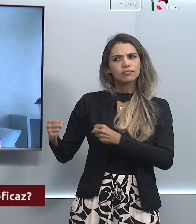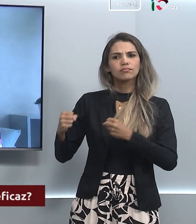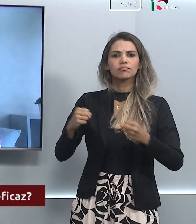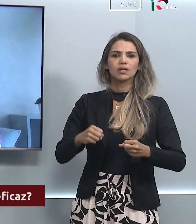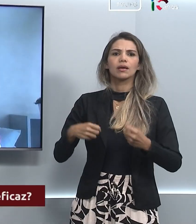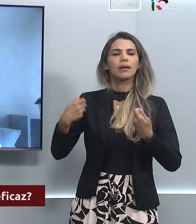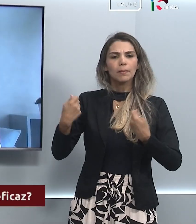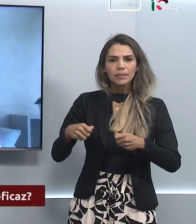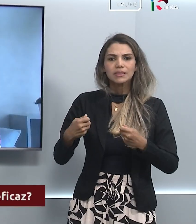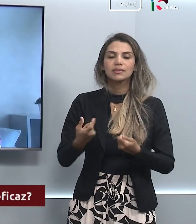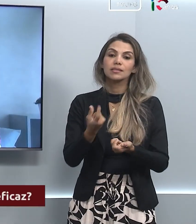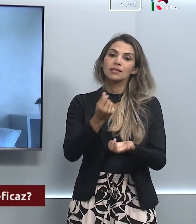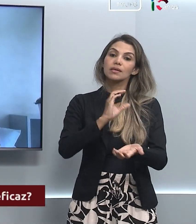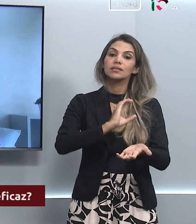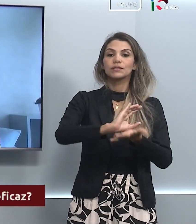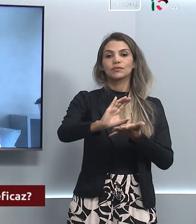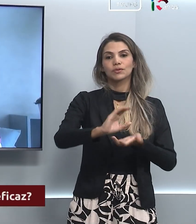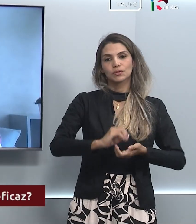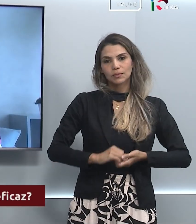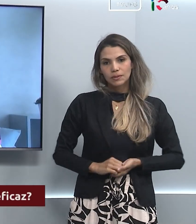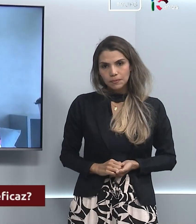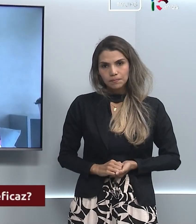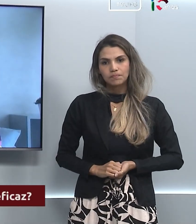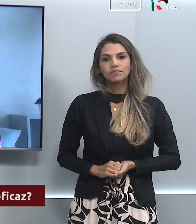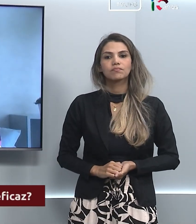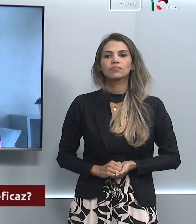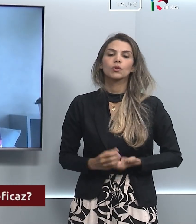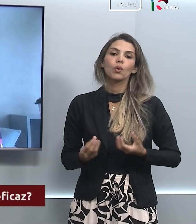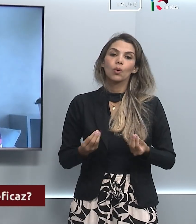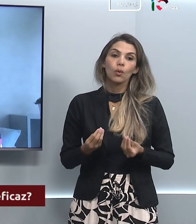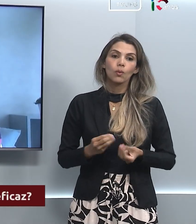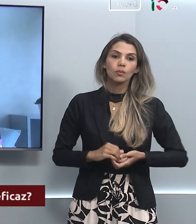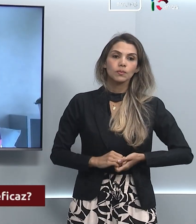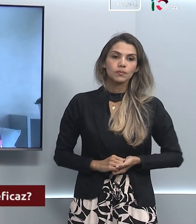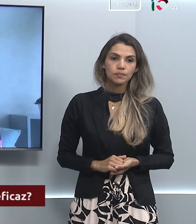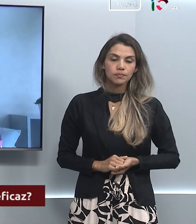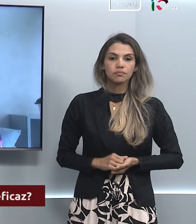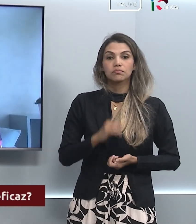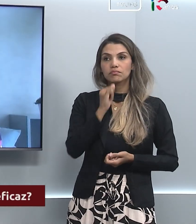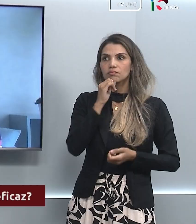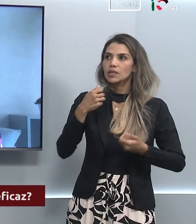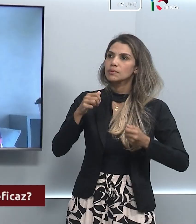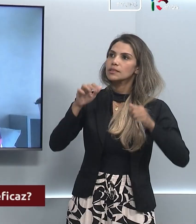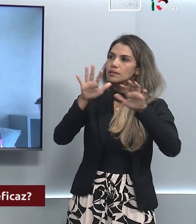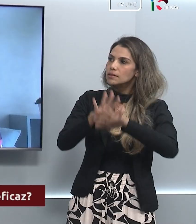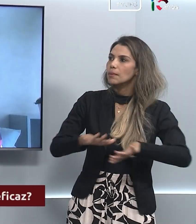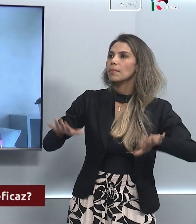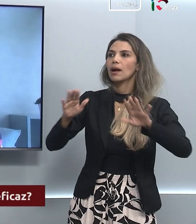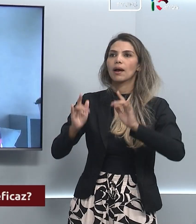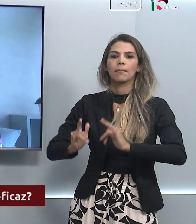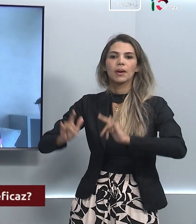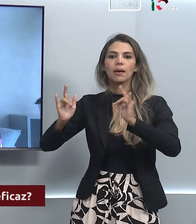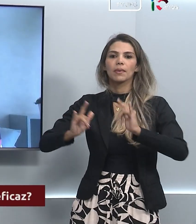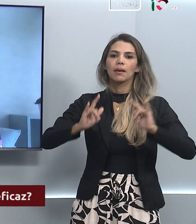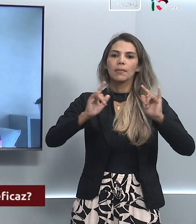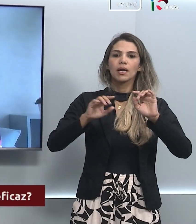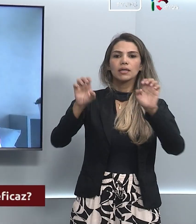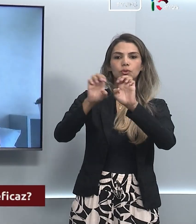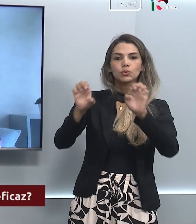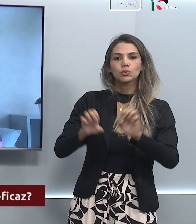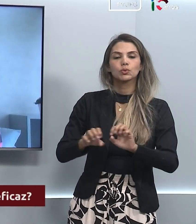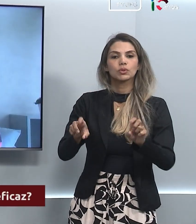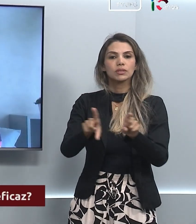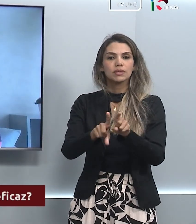investimento. Investimento desde as estruturas arquitetônicas, até mesmo investimento